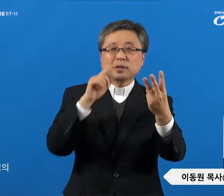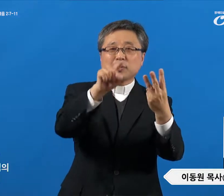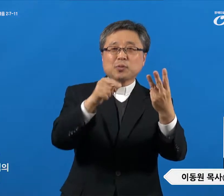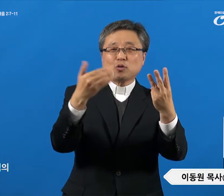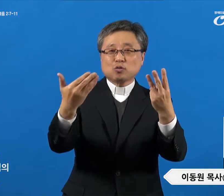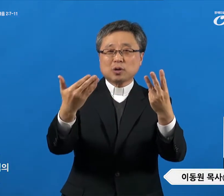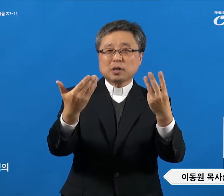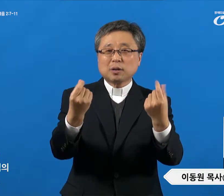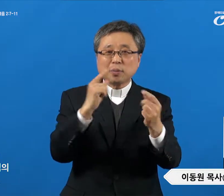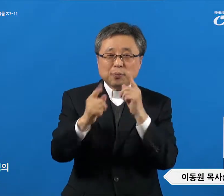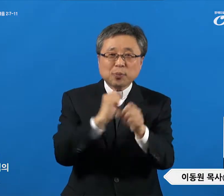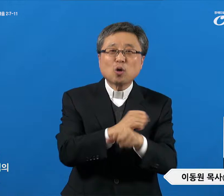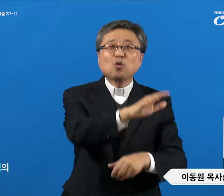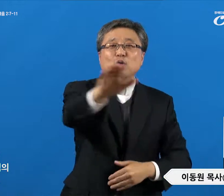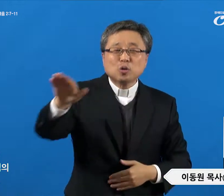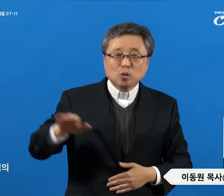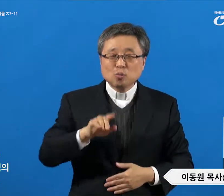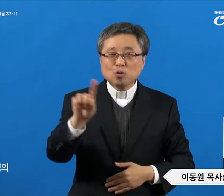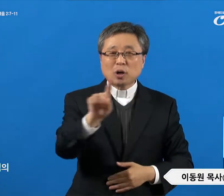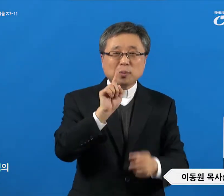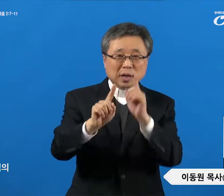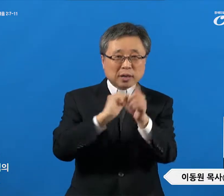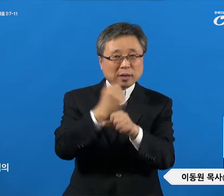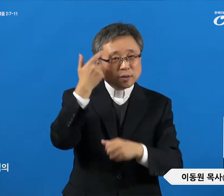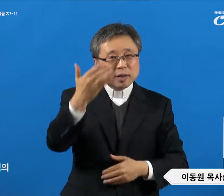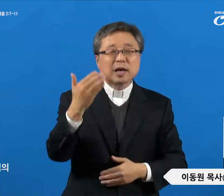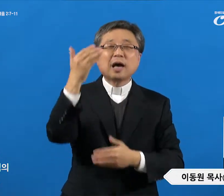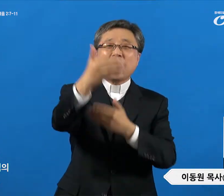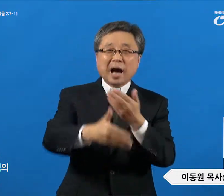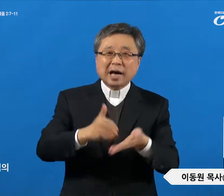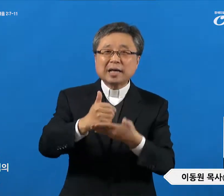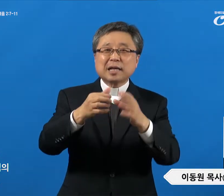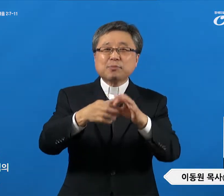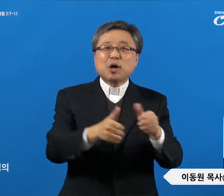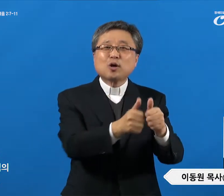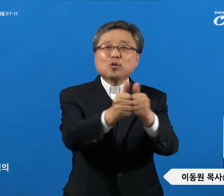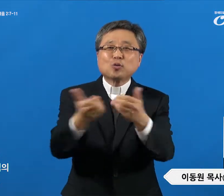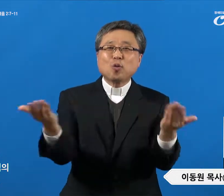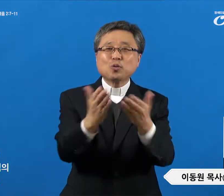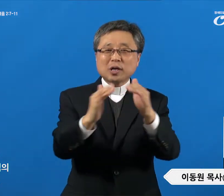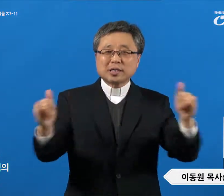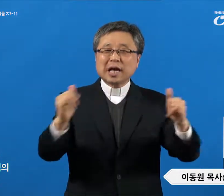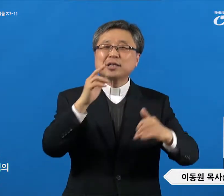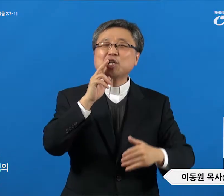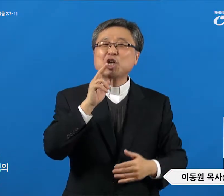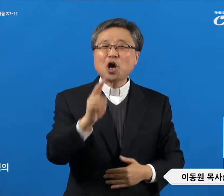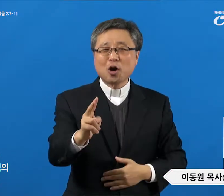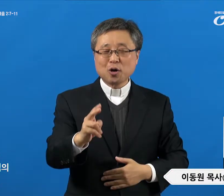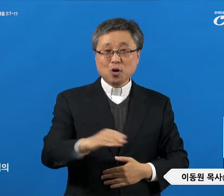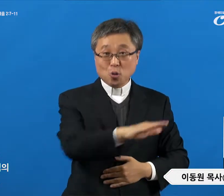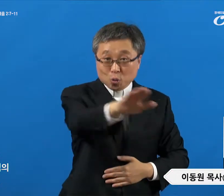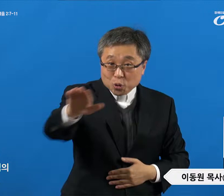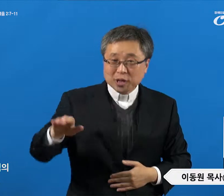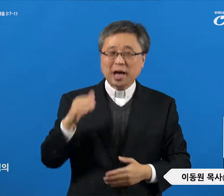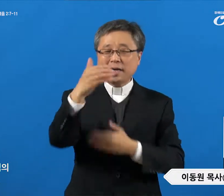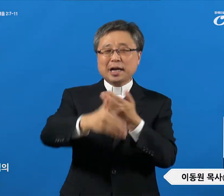말합니다. 우리는 뭐라 그랬습니까? 하나님의 동력자들이요, 이렇게 말합니다. 우리는 하나님의